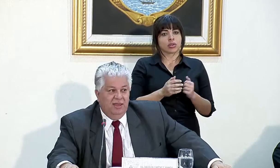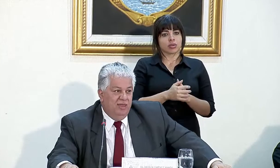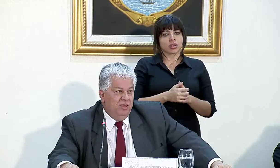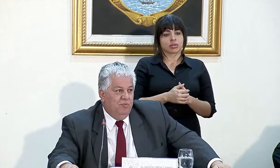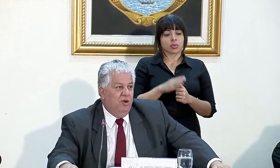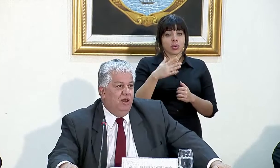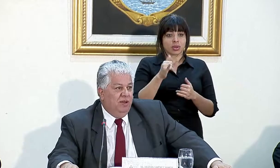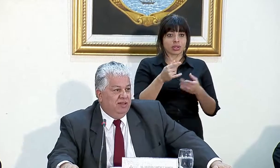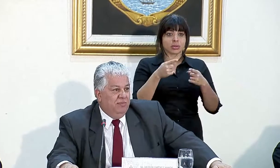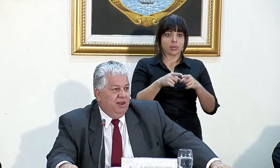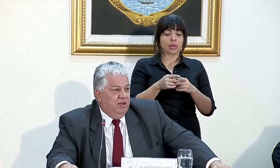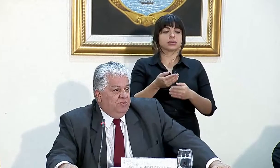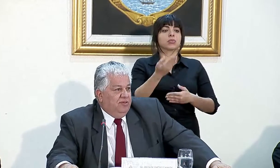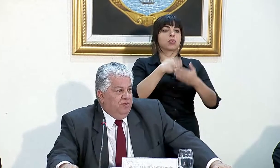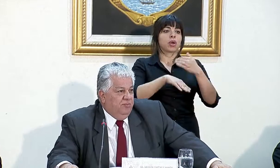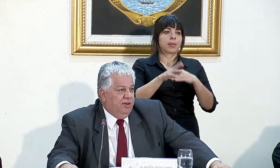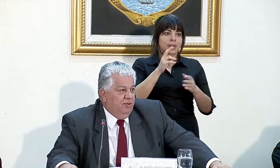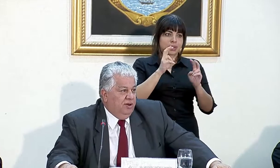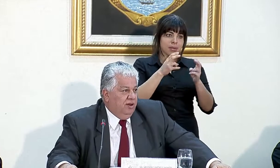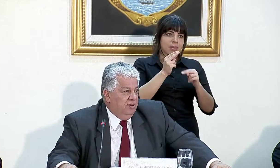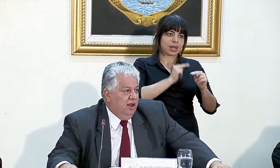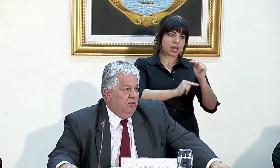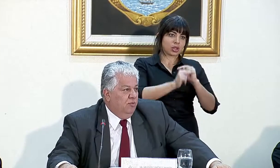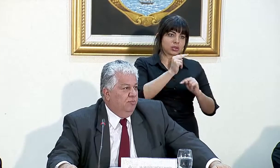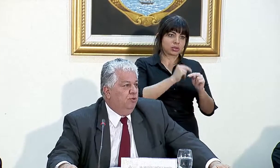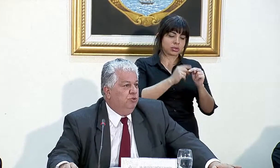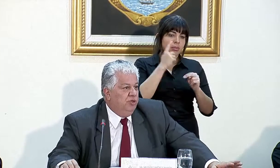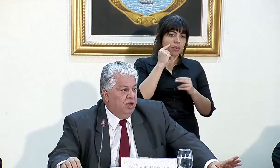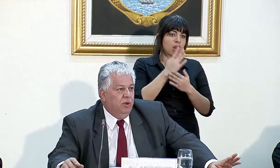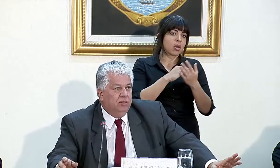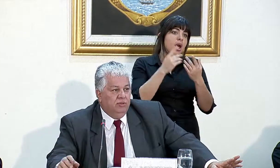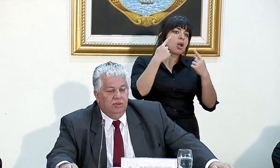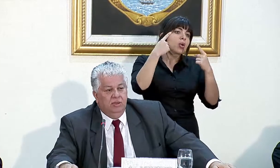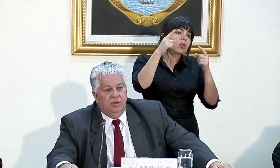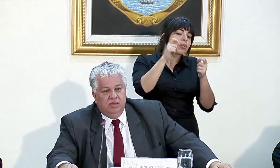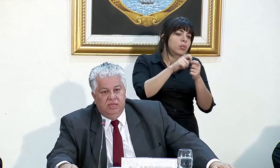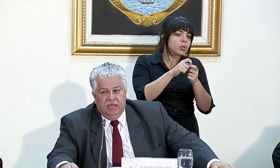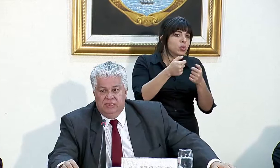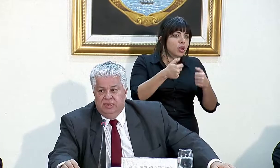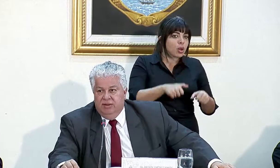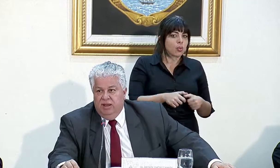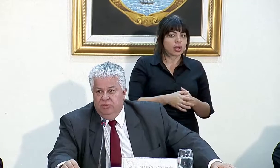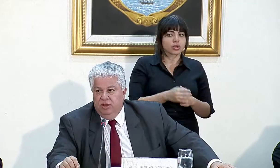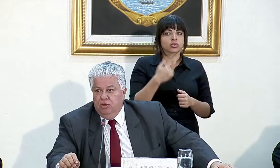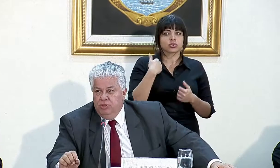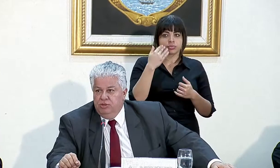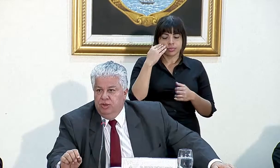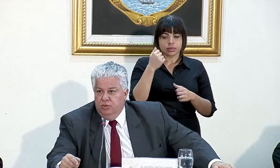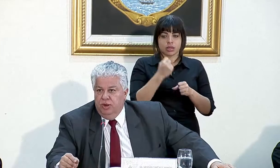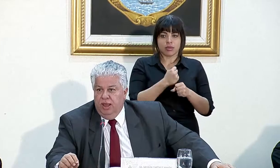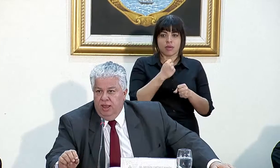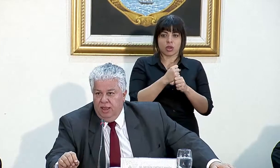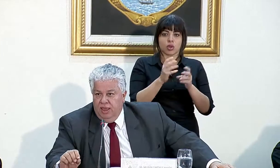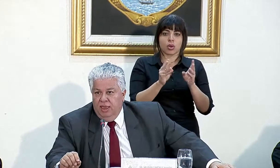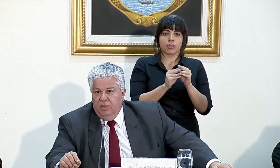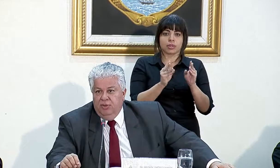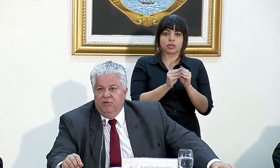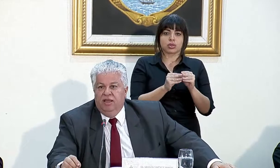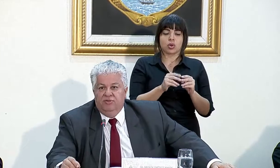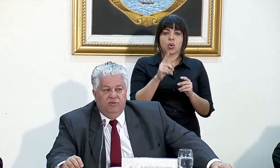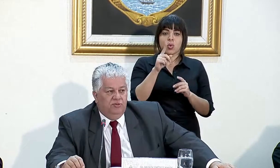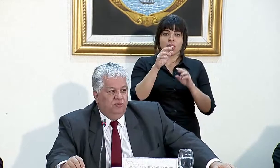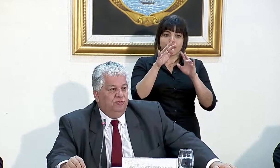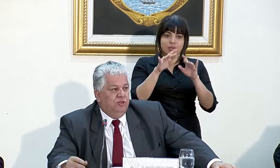se da, vuelve el tema de negociación para lograr algún punto de acuerdo. Sé que está trabajando una comisión